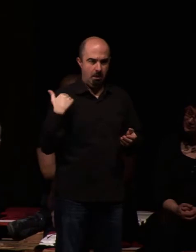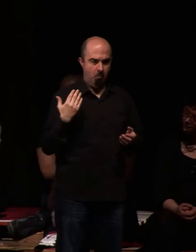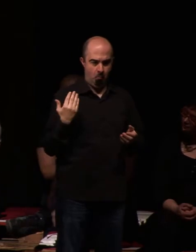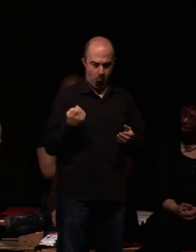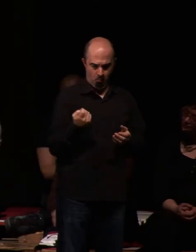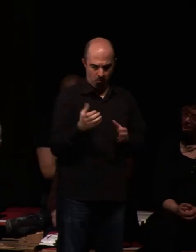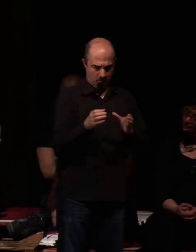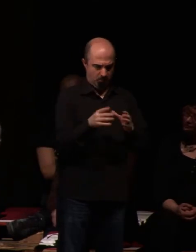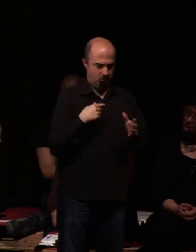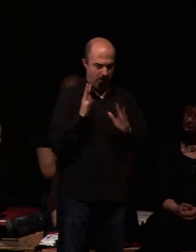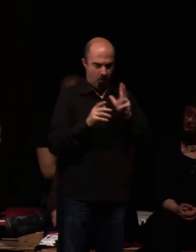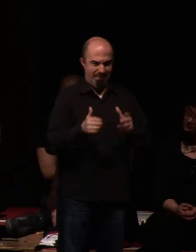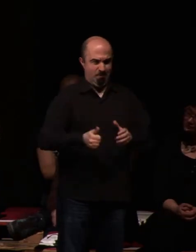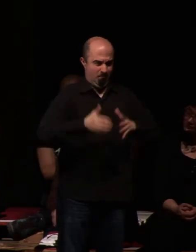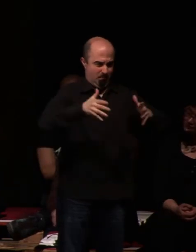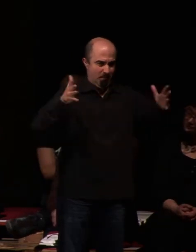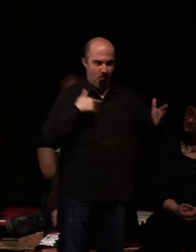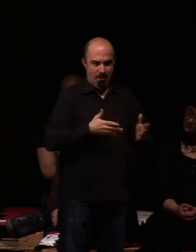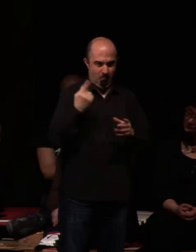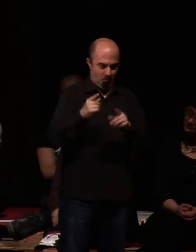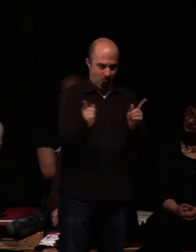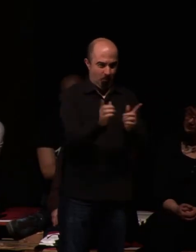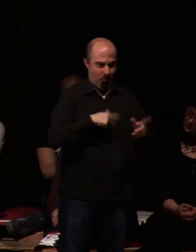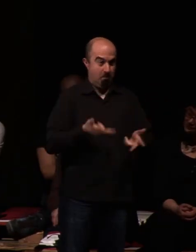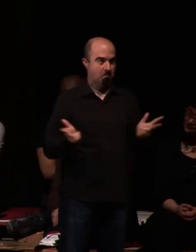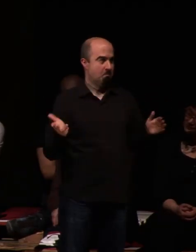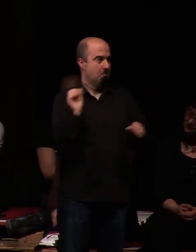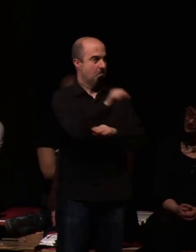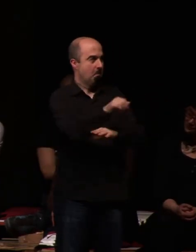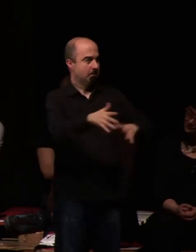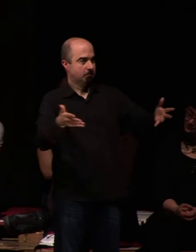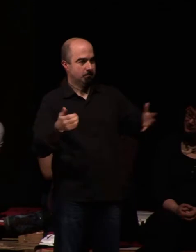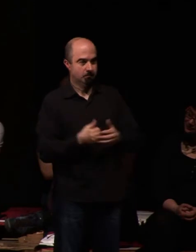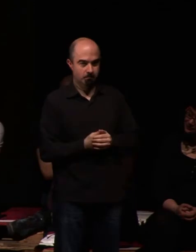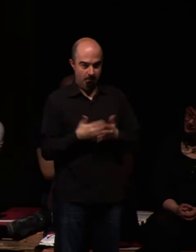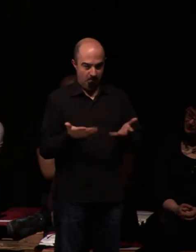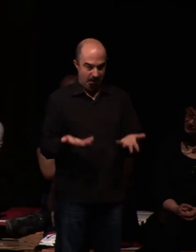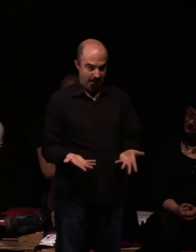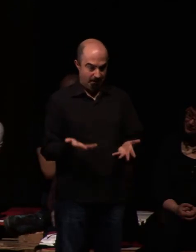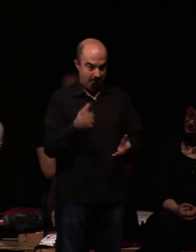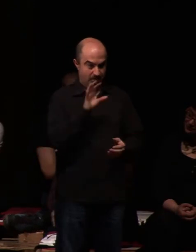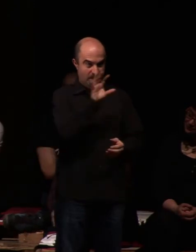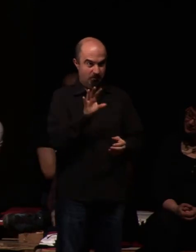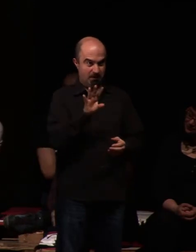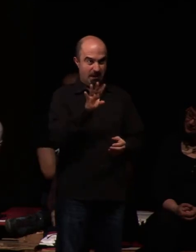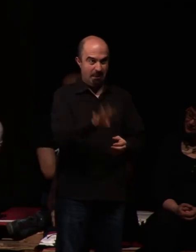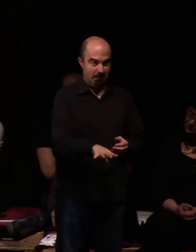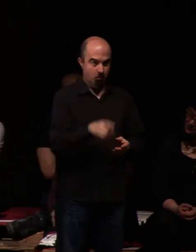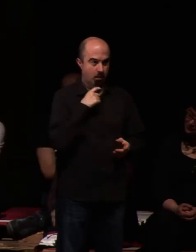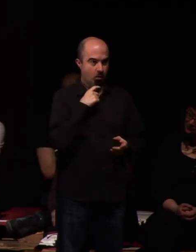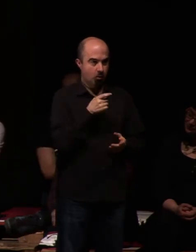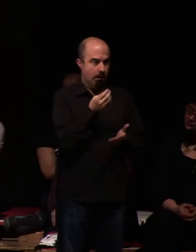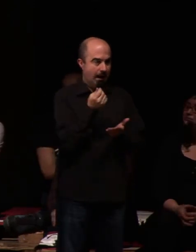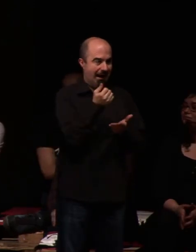tant a tant en tan poc de temps, amb tanta impunitat. Avui, els països catalans, cal dir-ho, el nostre